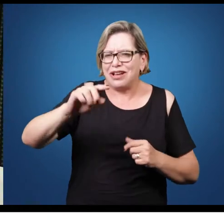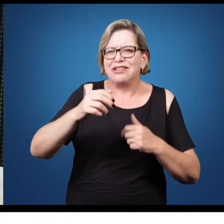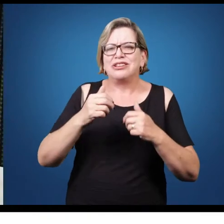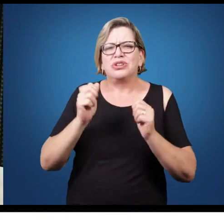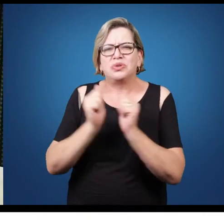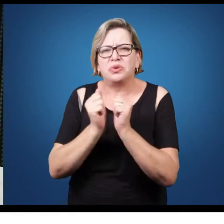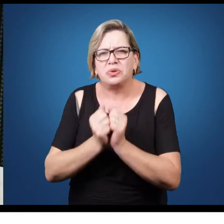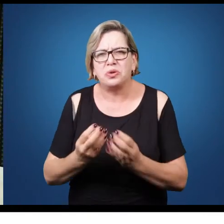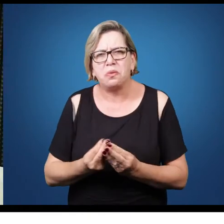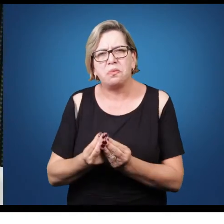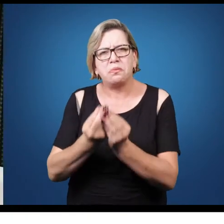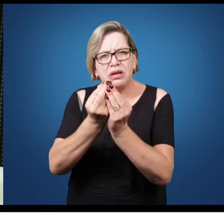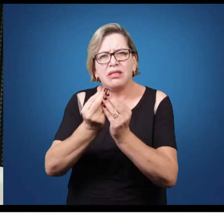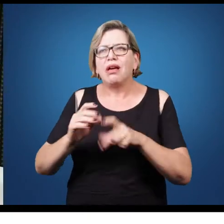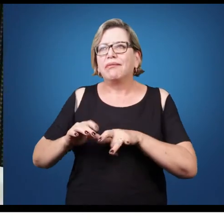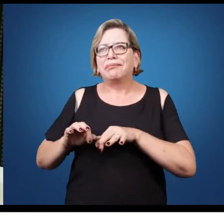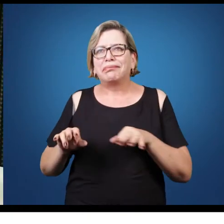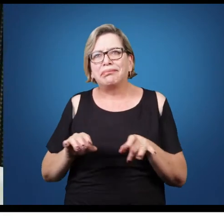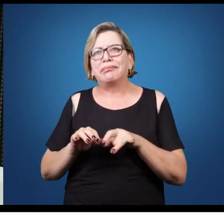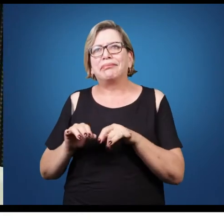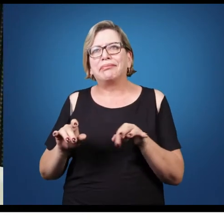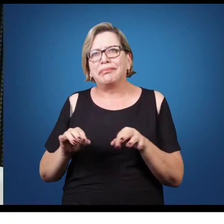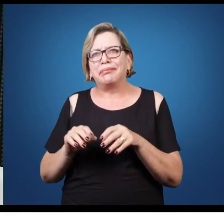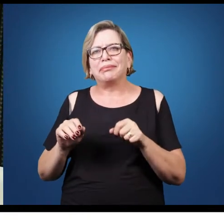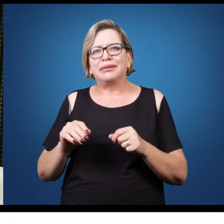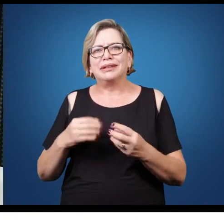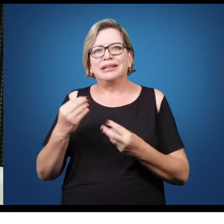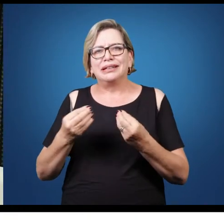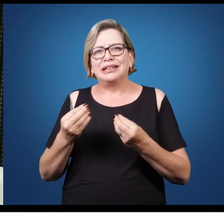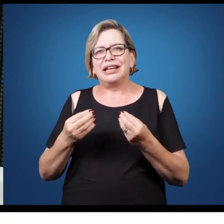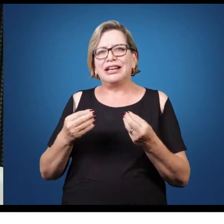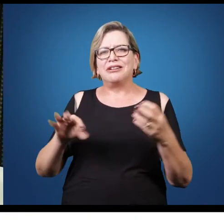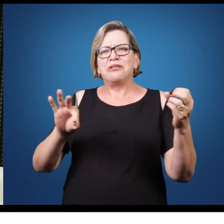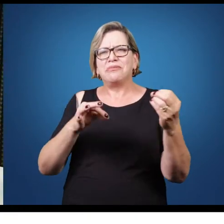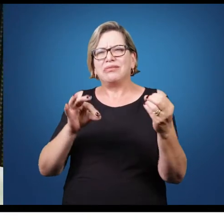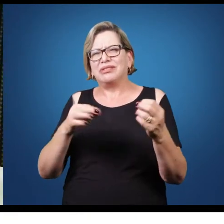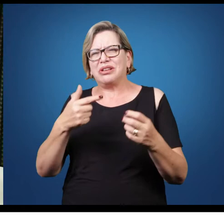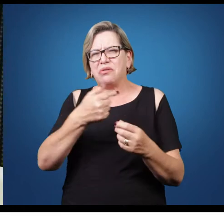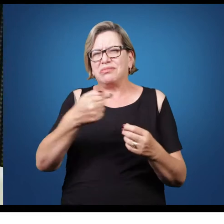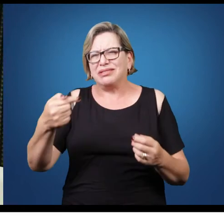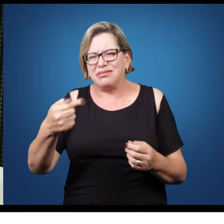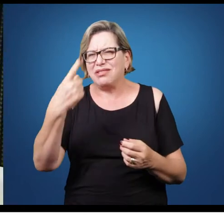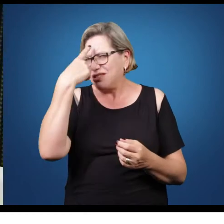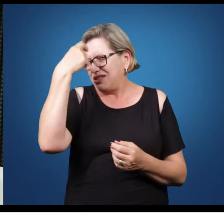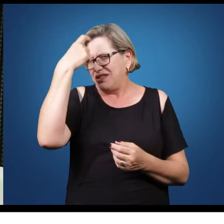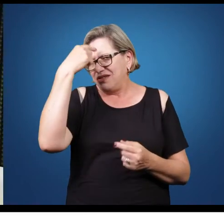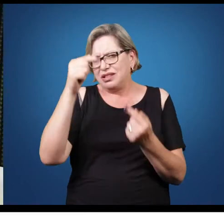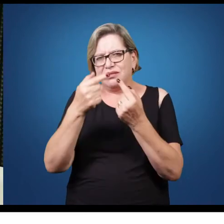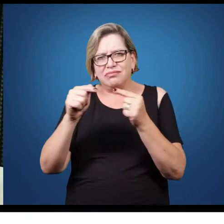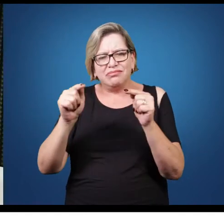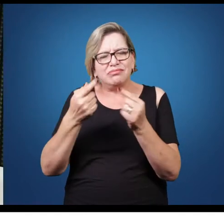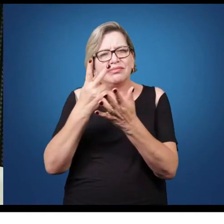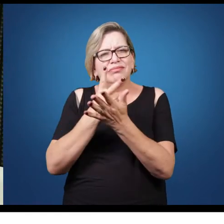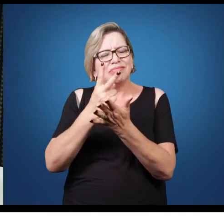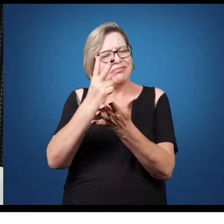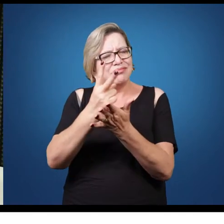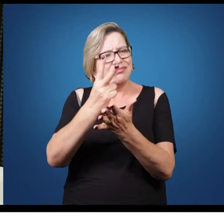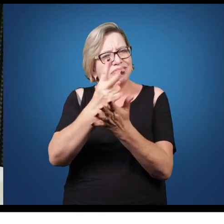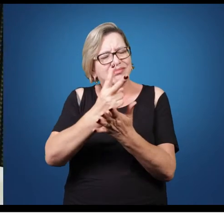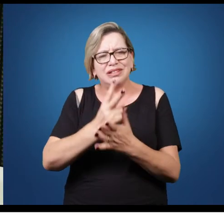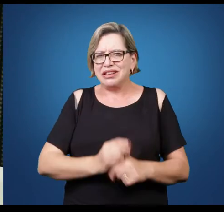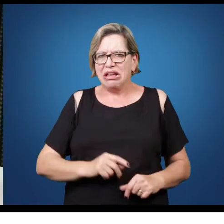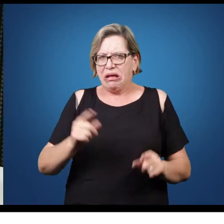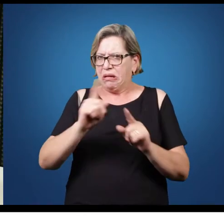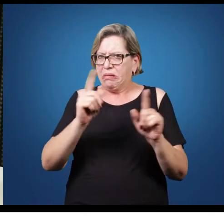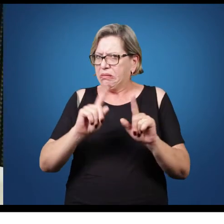uma missa acompanhe um sacana ocupa e mais uma sinfonia quer uma sinfonia por semana ele tinha um pouco fazer para o serviço isso não